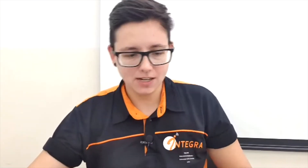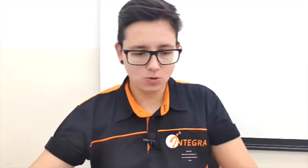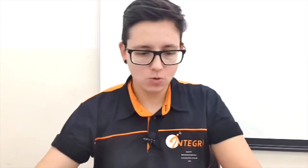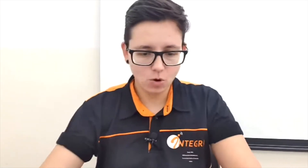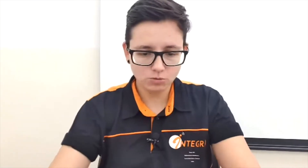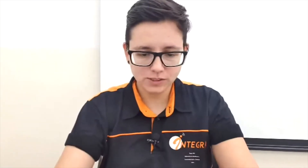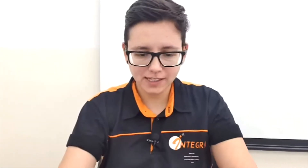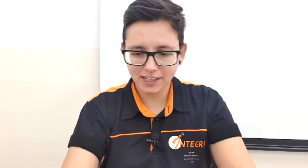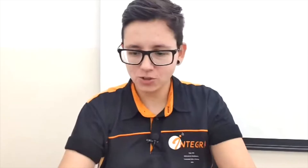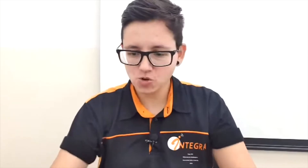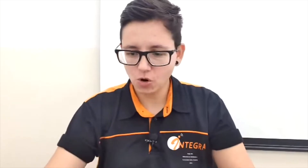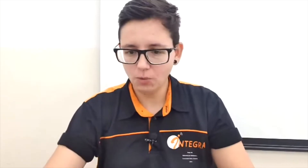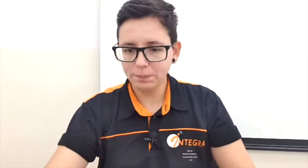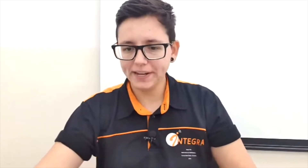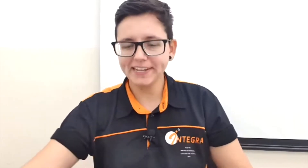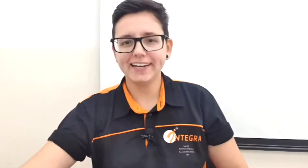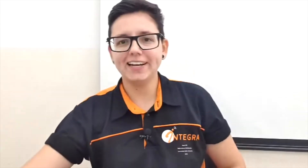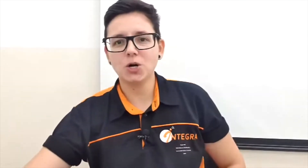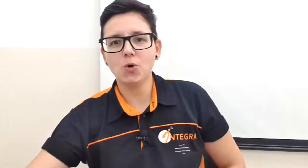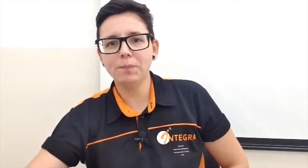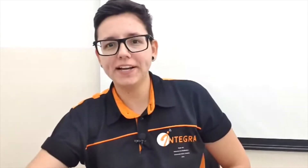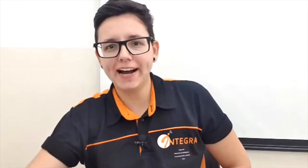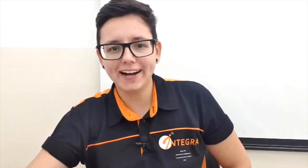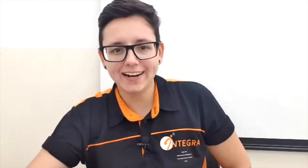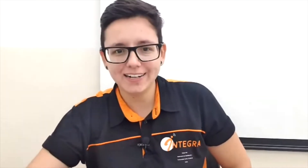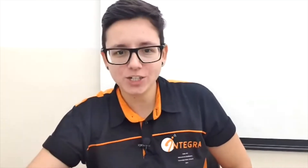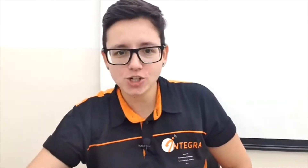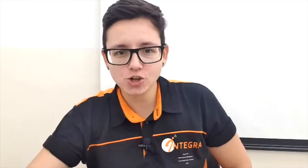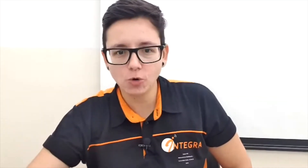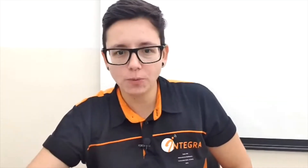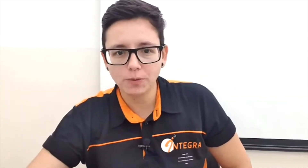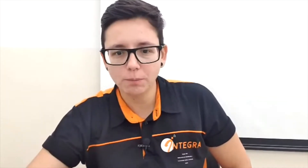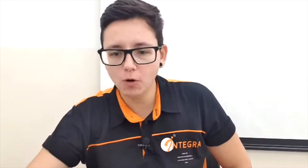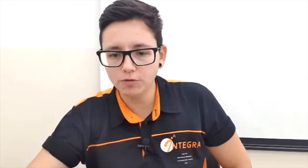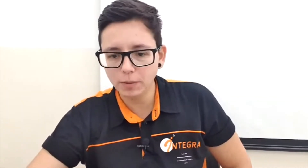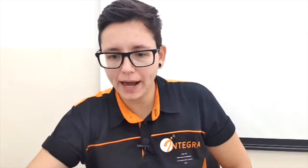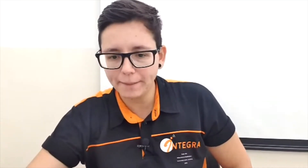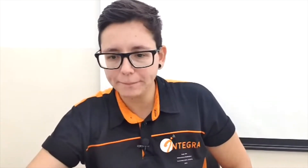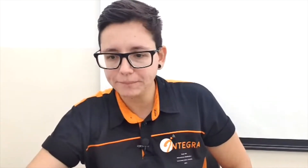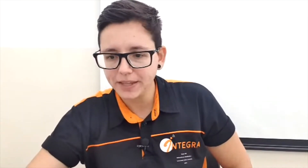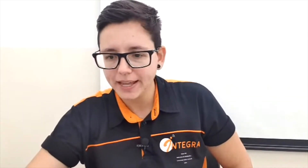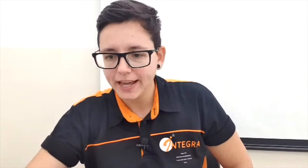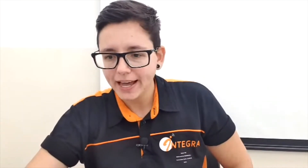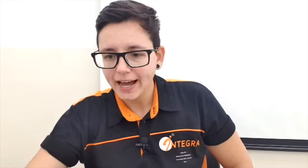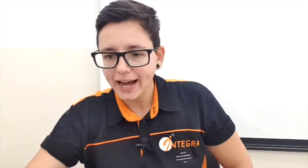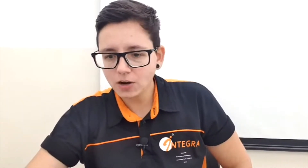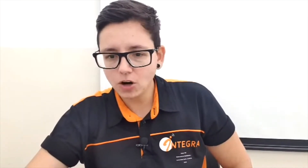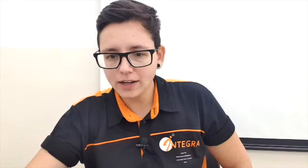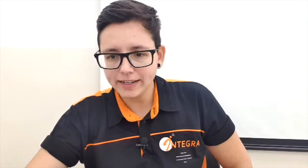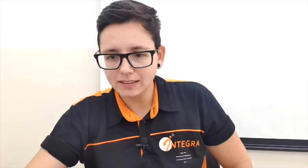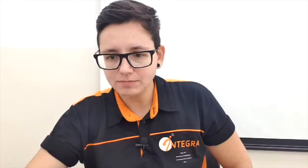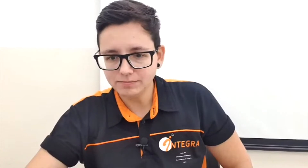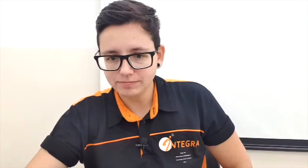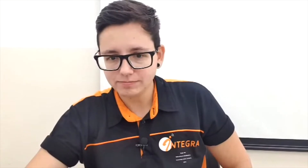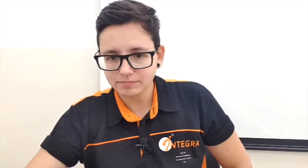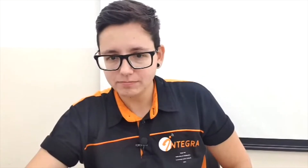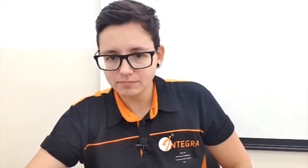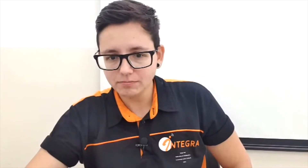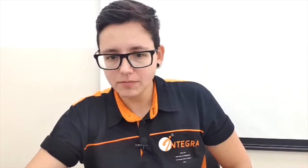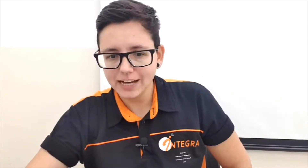estão conseguindo compreender e acompanhar. Show! Bom, vamos lá. Agora, a